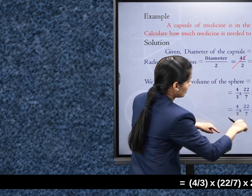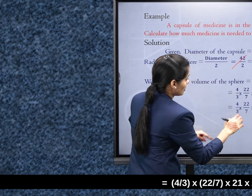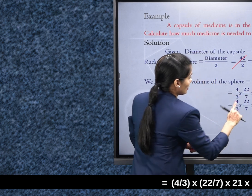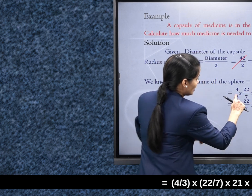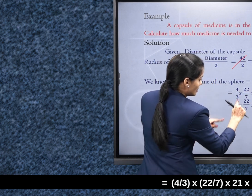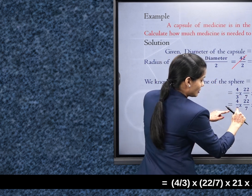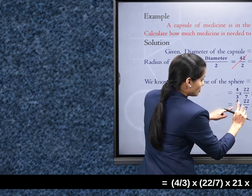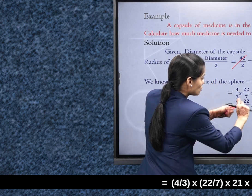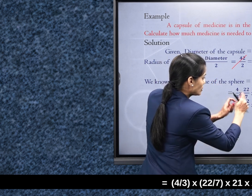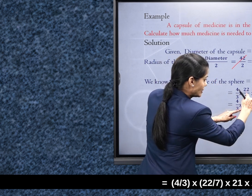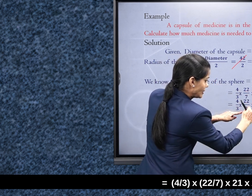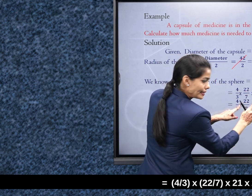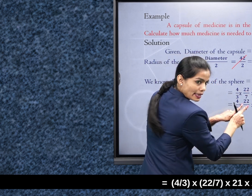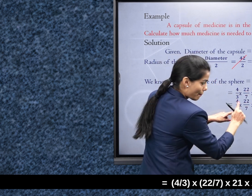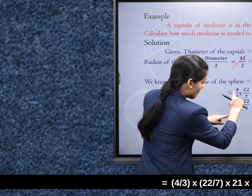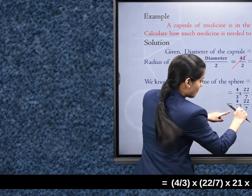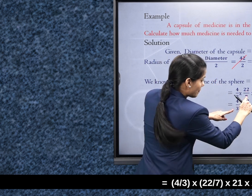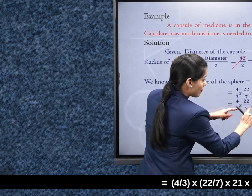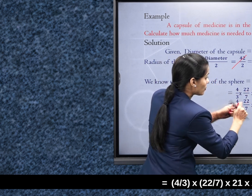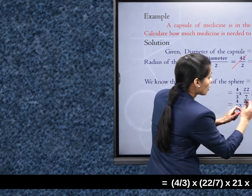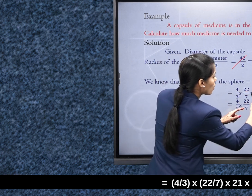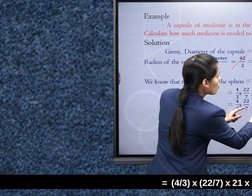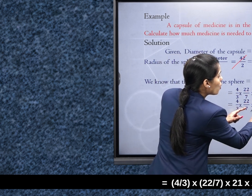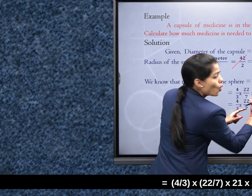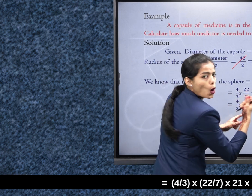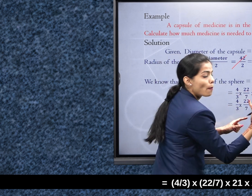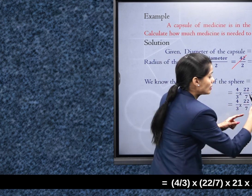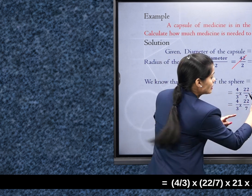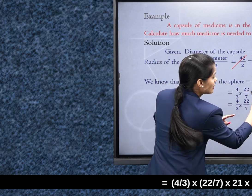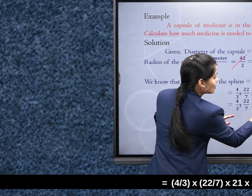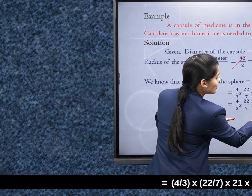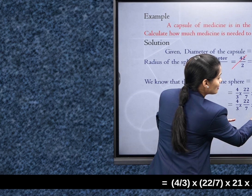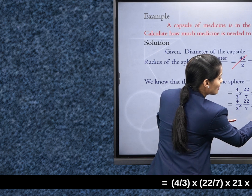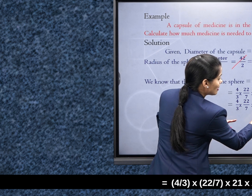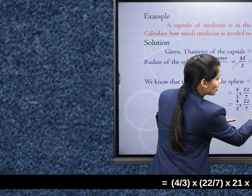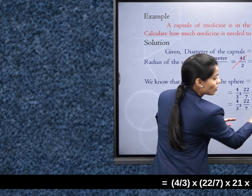సో 4/3 ఇంటూ 22/7 ఇంటూ 21 ఇంటూ 21 ఇంటూ 21